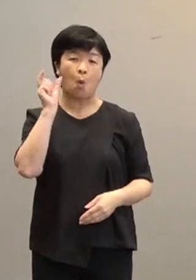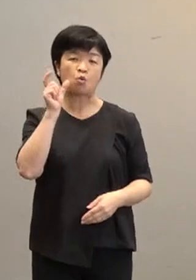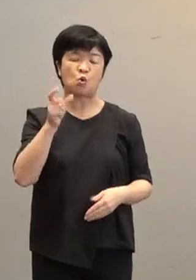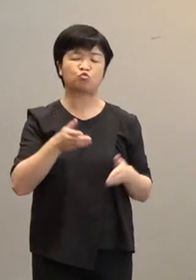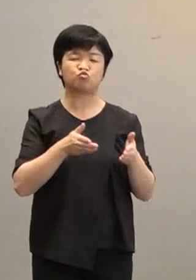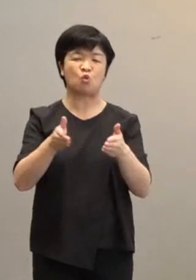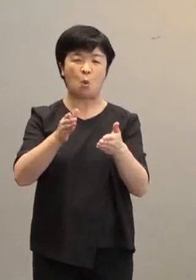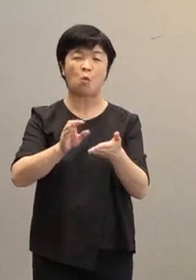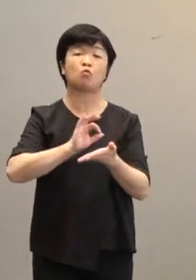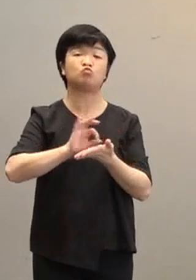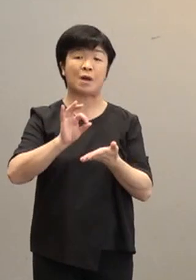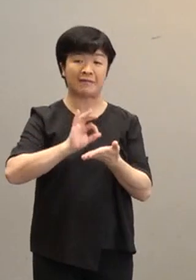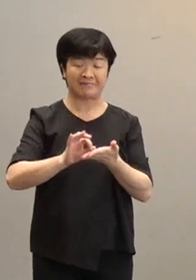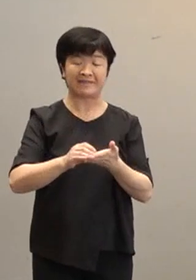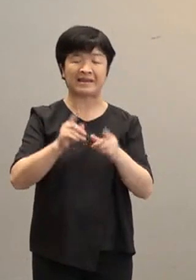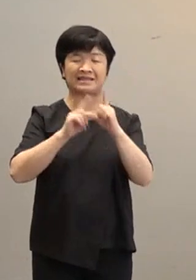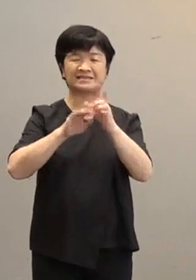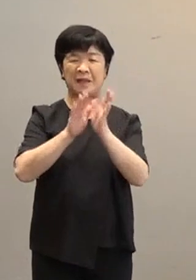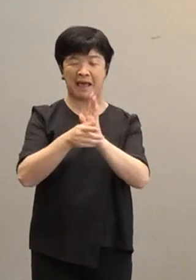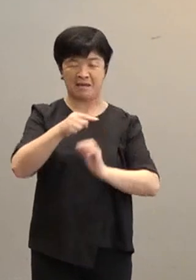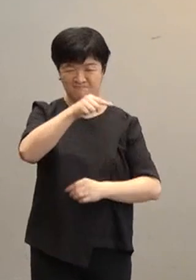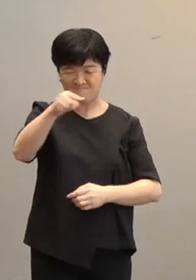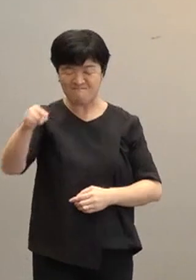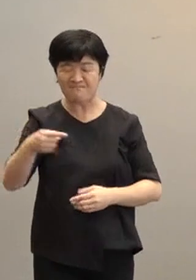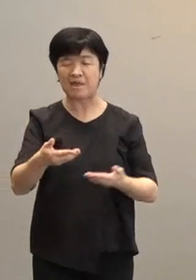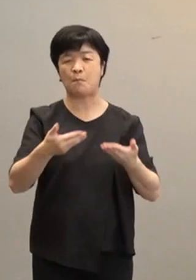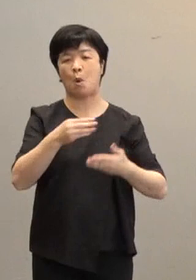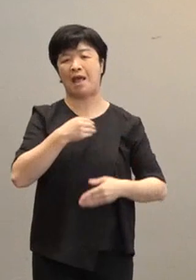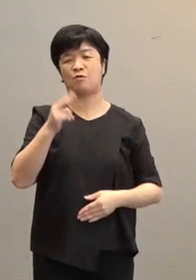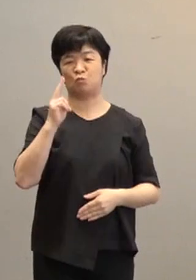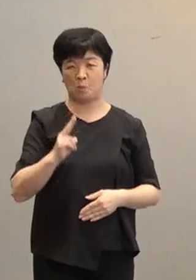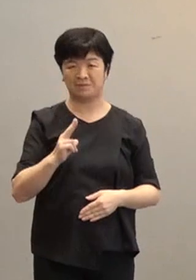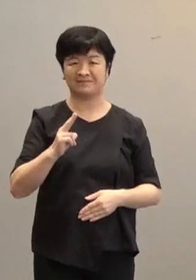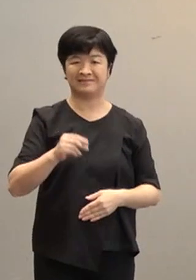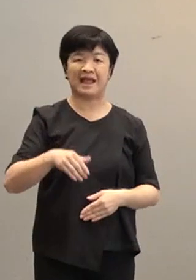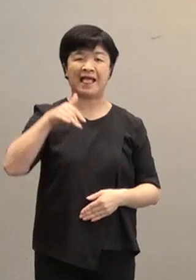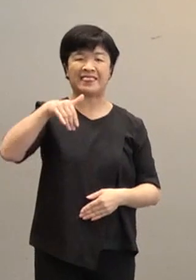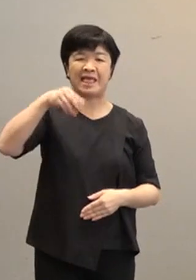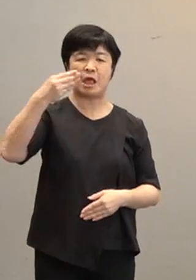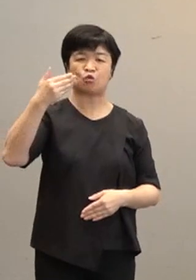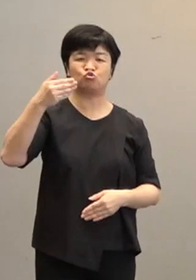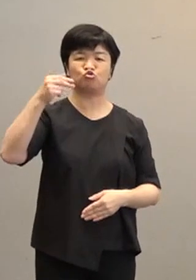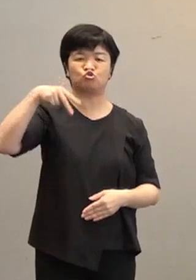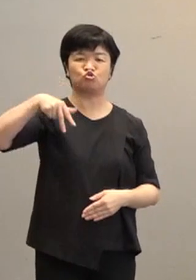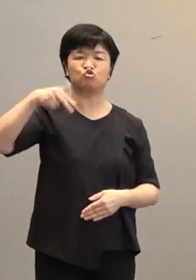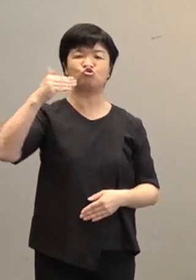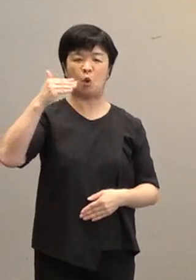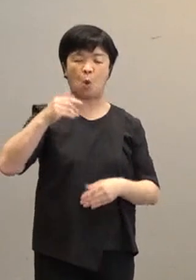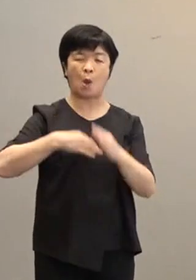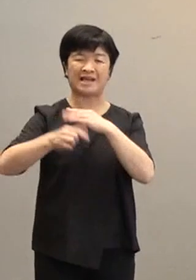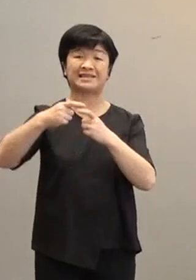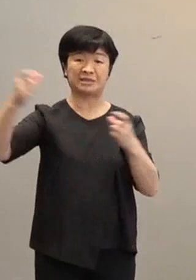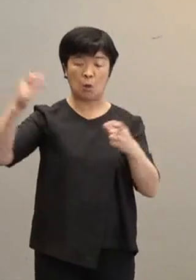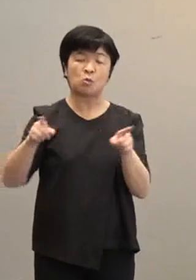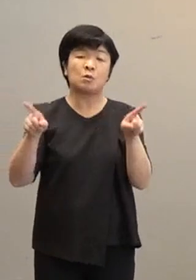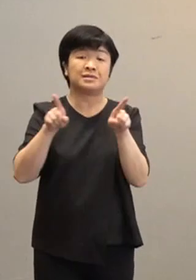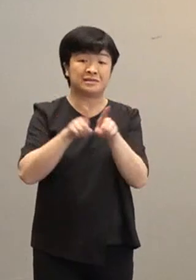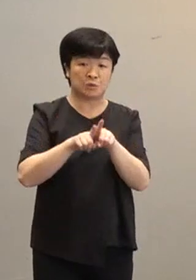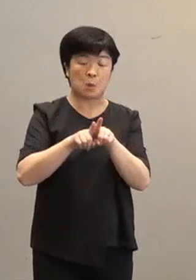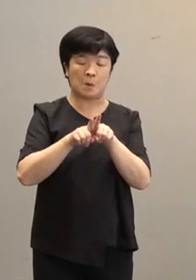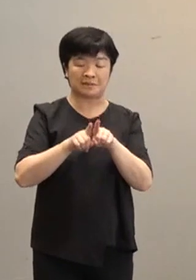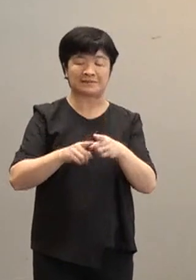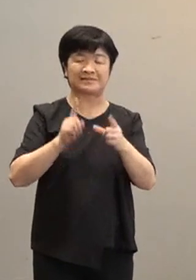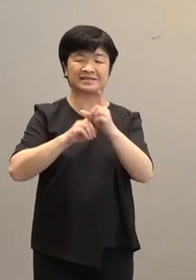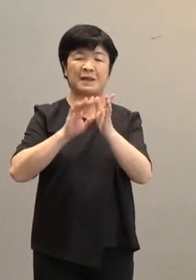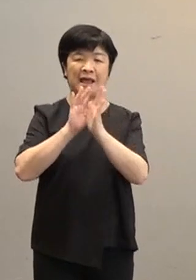地を周遊していただけるよう、ネクスコ東日本と連携し企画をした県内エリアの高速道路が定額で